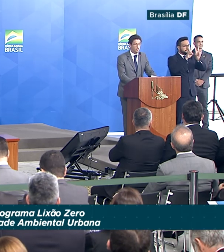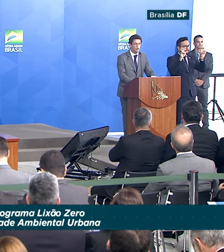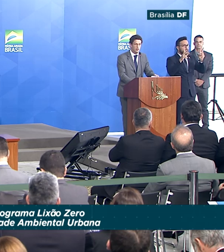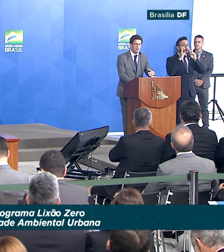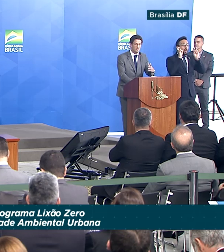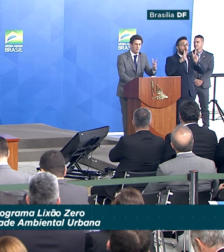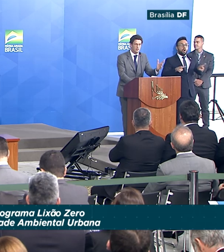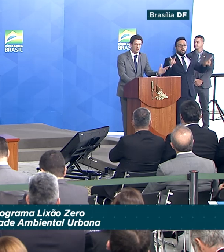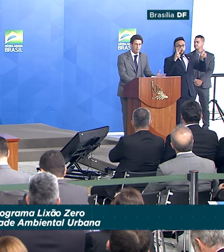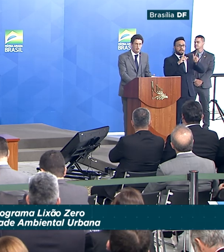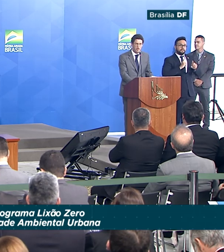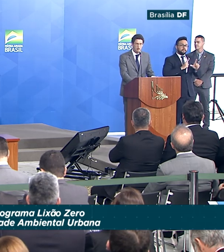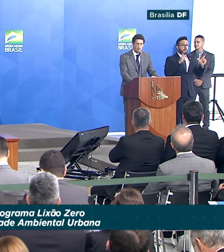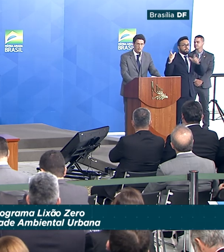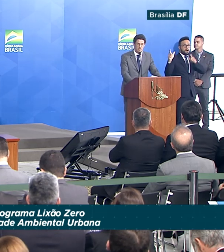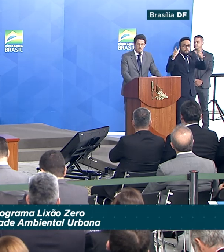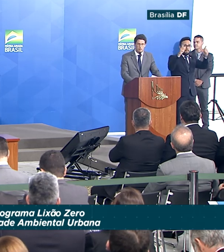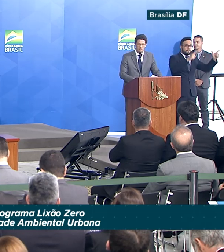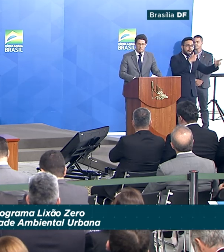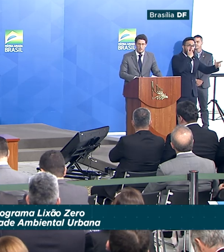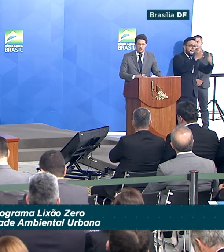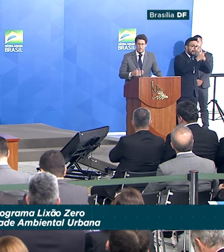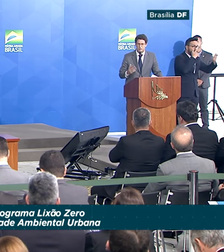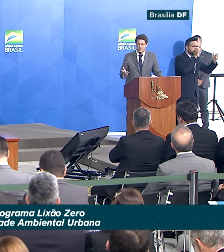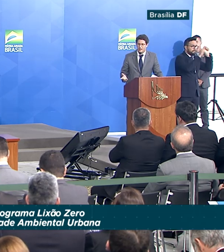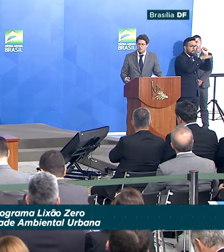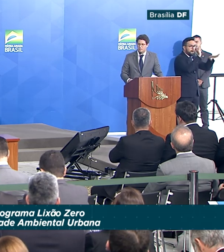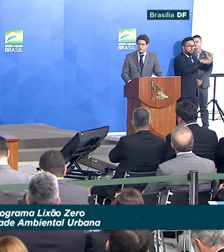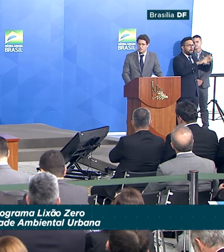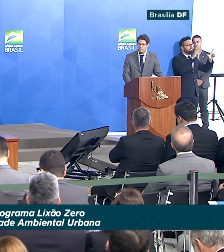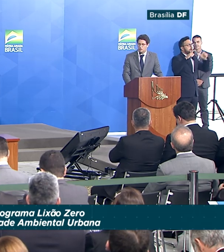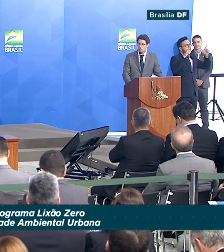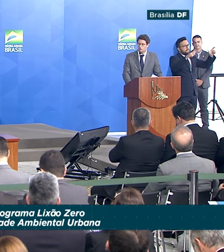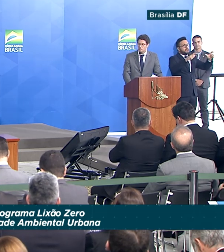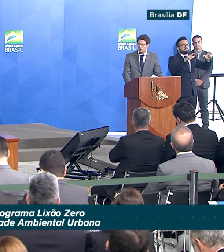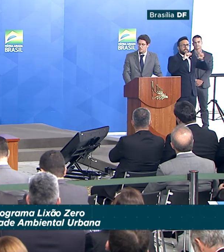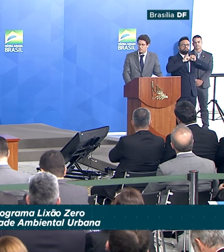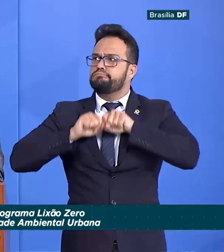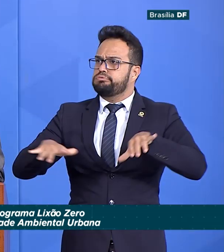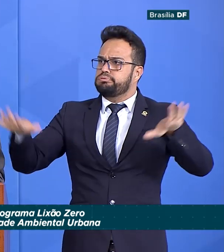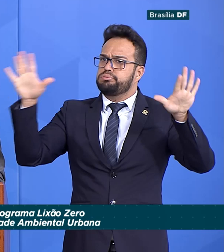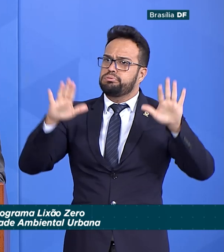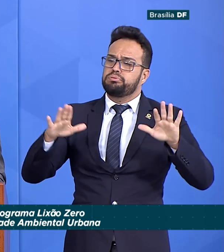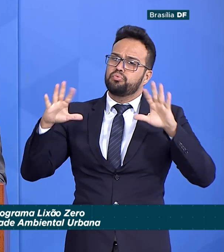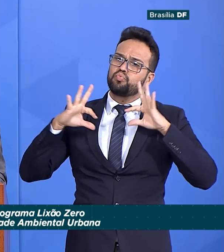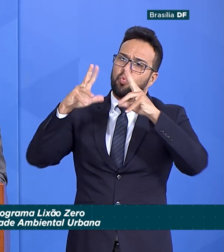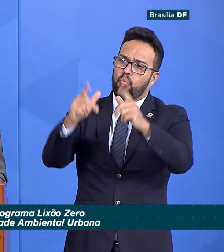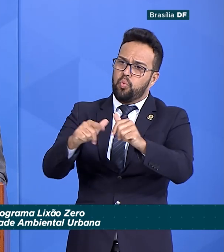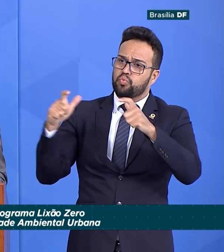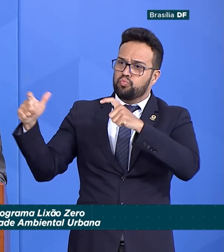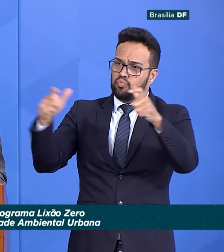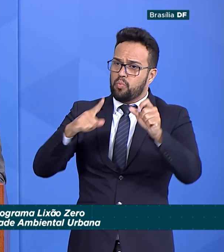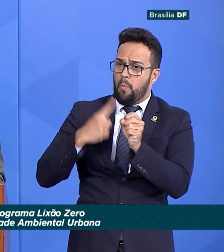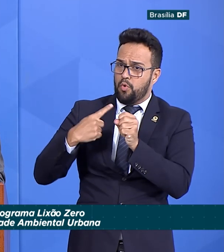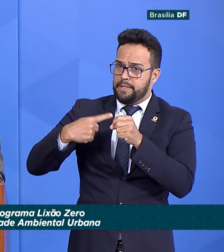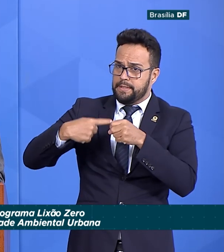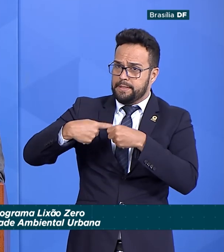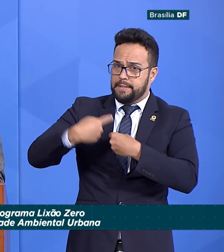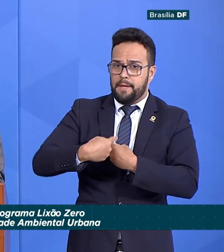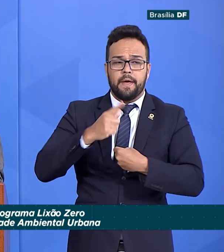os lixões que prosperam no Brasil, estão espalhados em praticamente todos os municípios com problemas graves de lixo